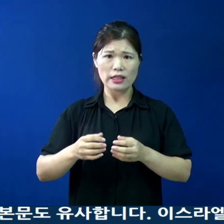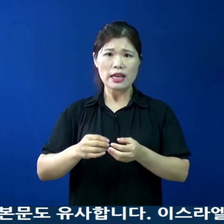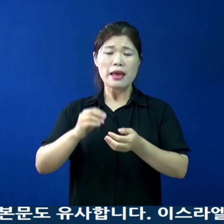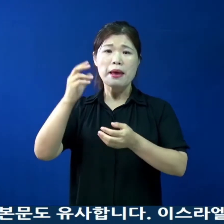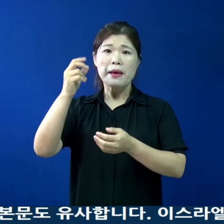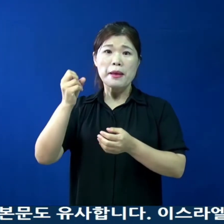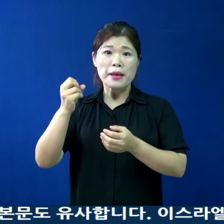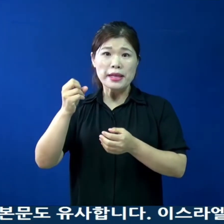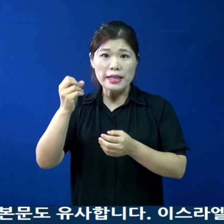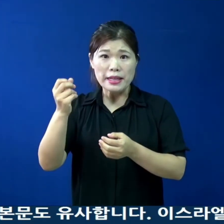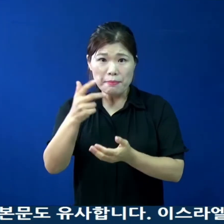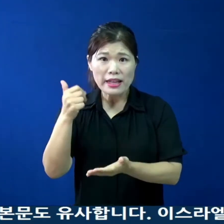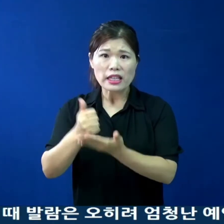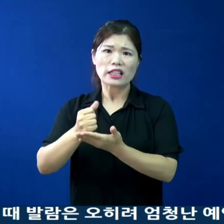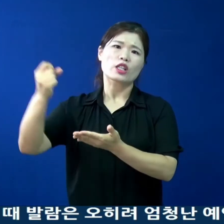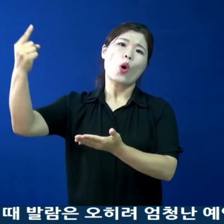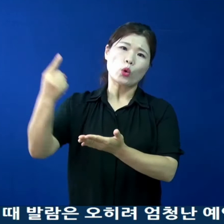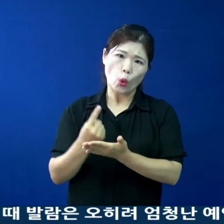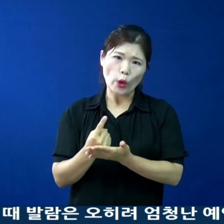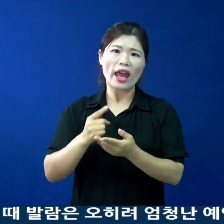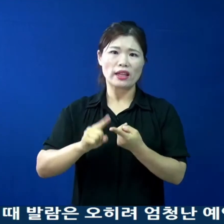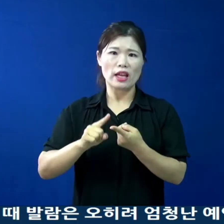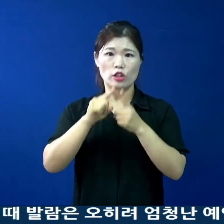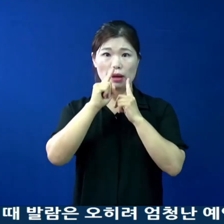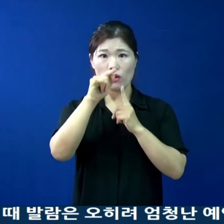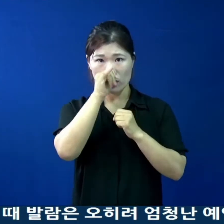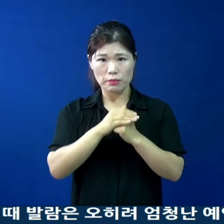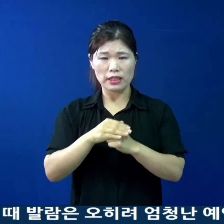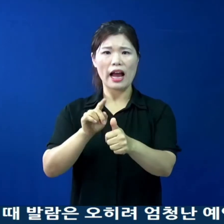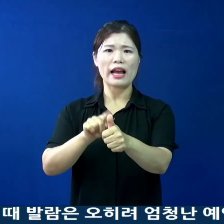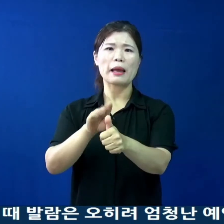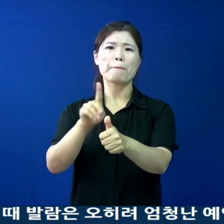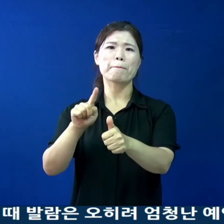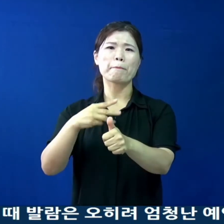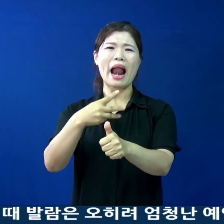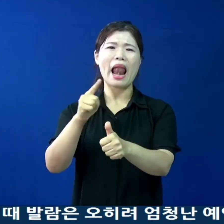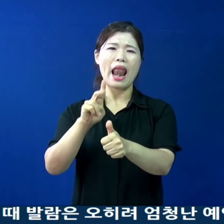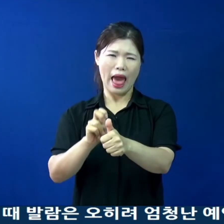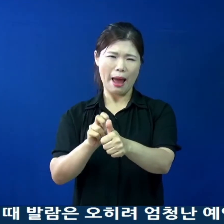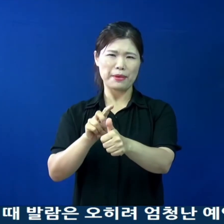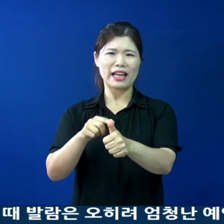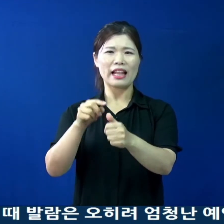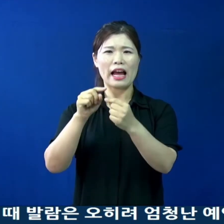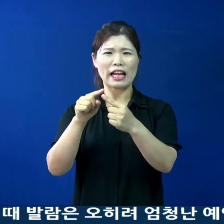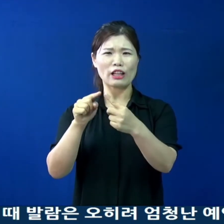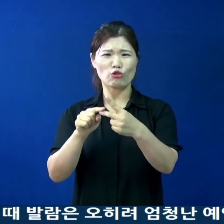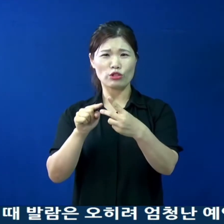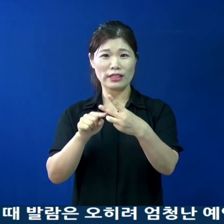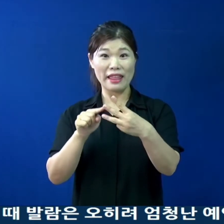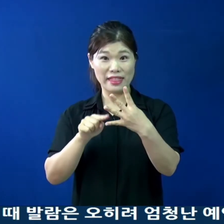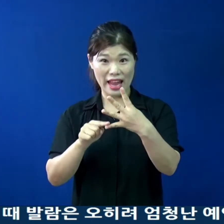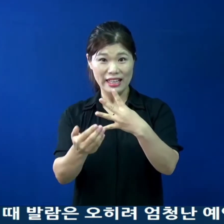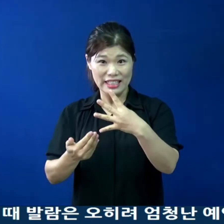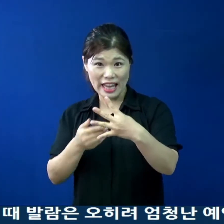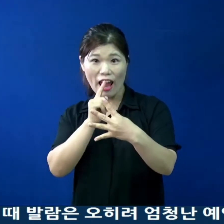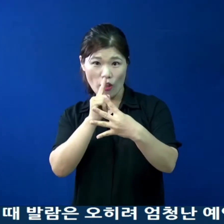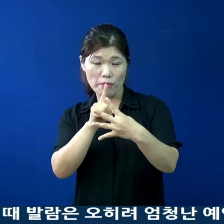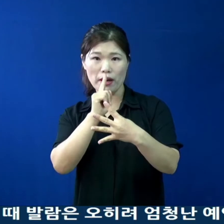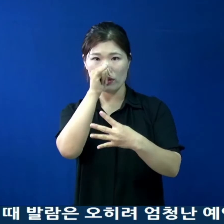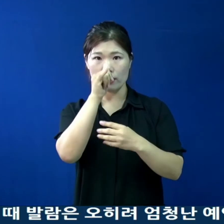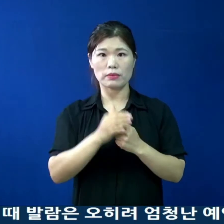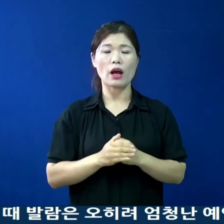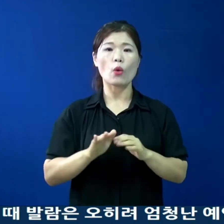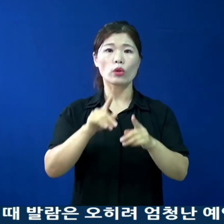도래까지도 예언했던 것이죠. 오늘 발람의 4가지의 예언을 통해서 좀 더 자세하게 말씀을 보도록 하겠습니다. 오늘